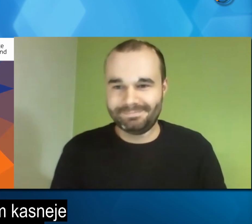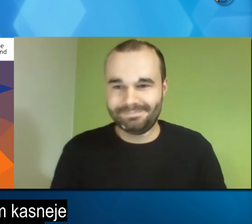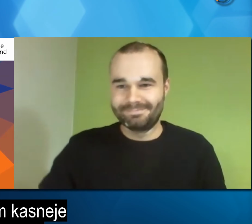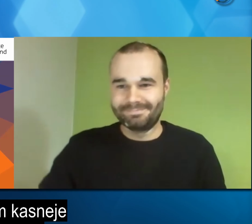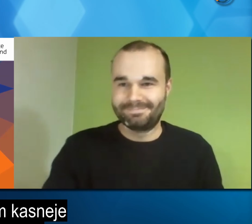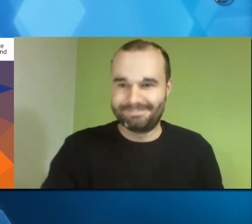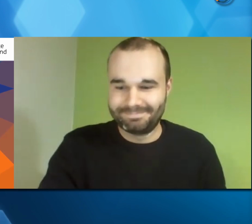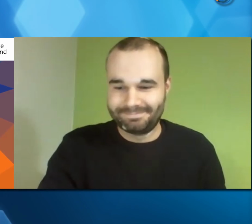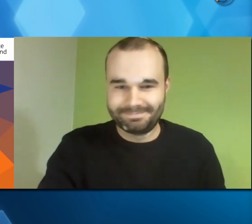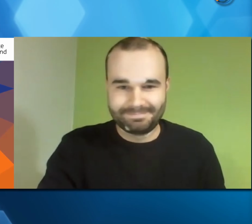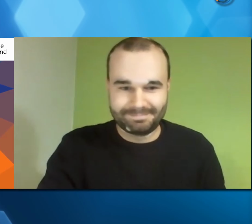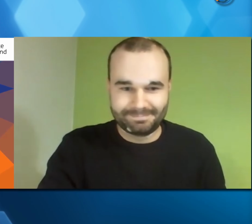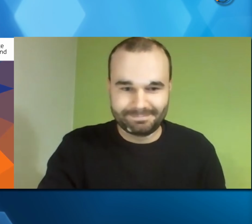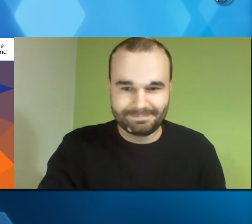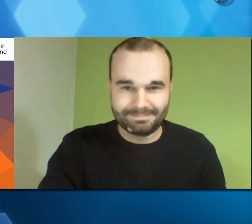lahko sporočil.